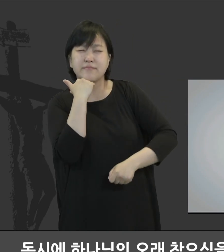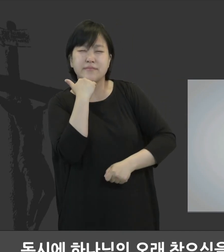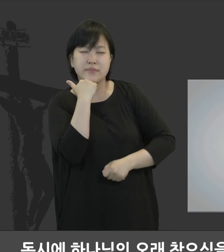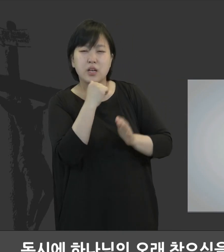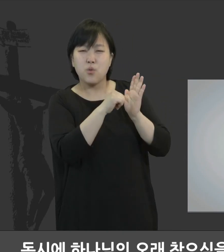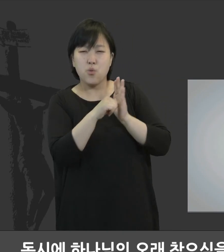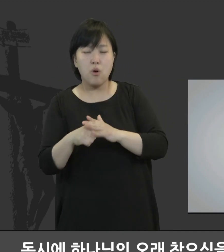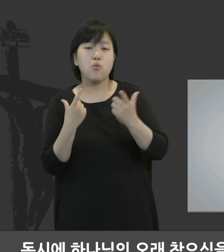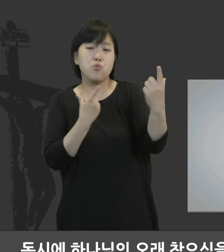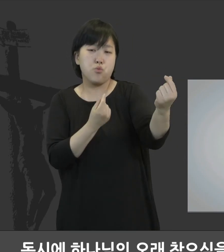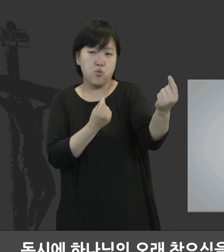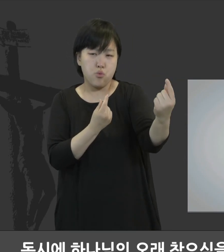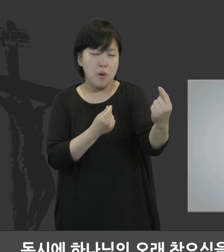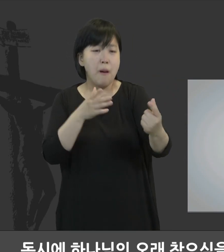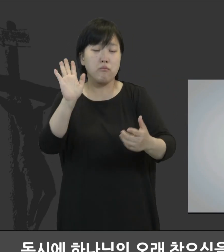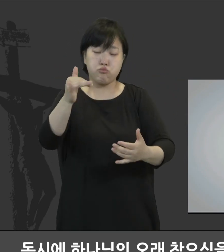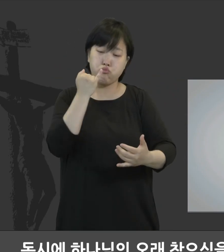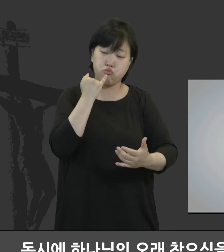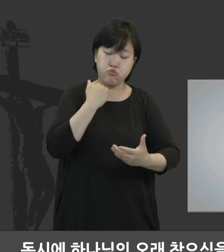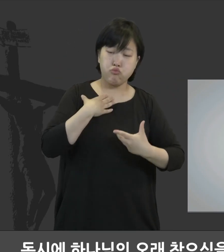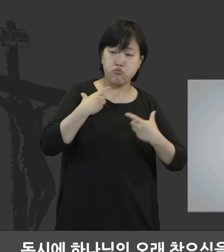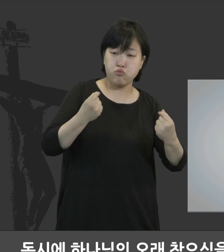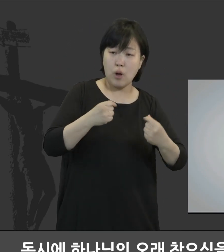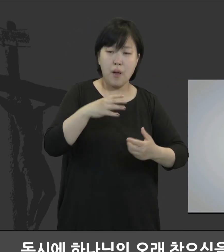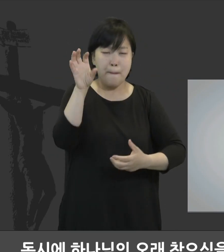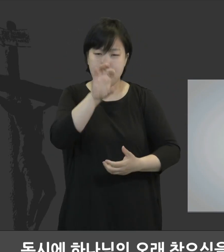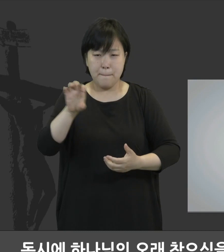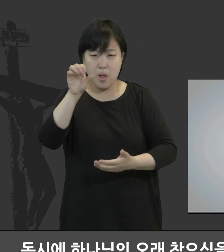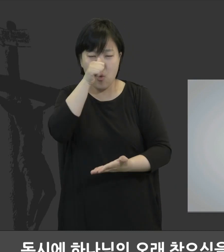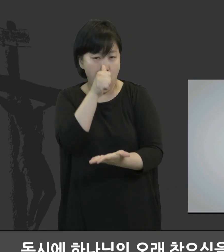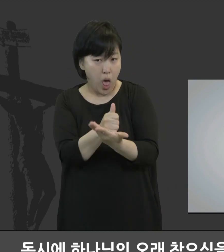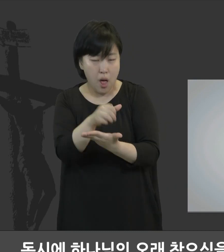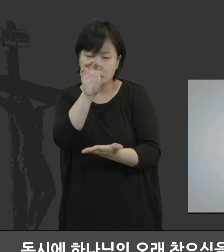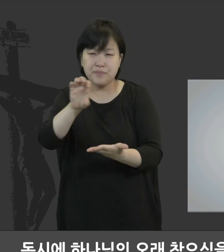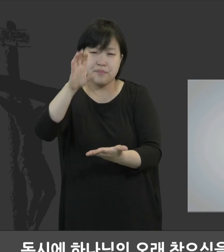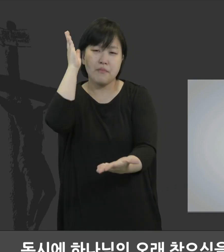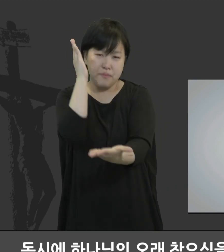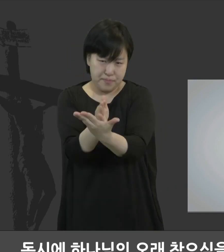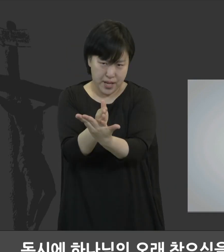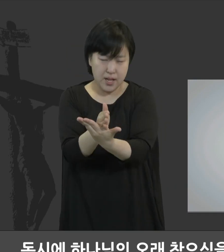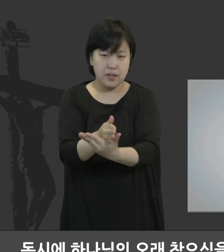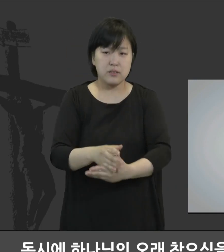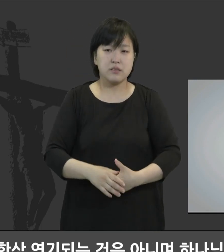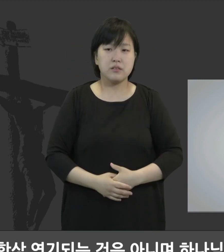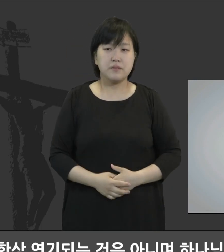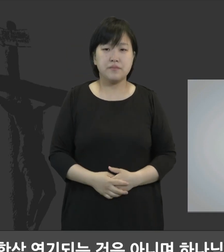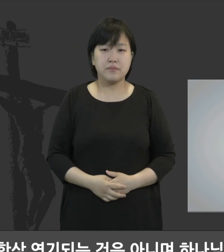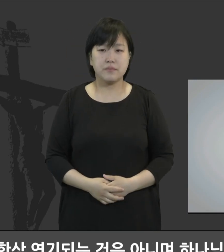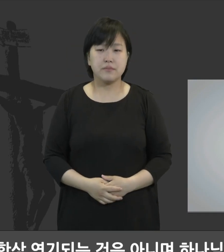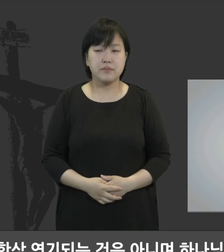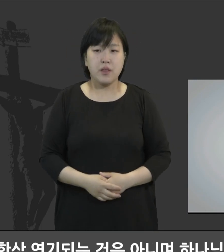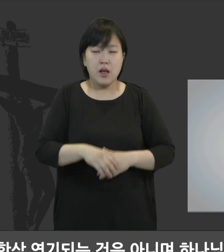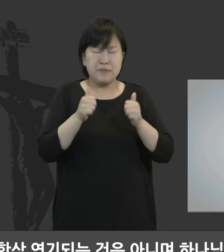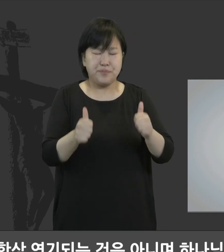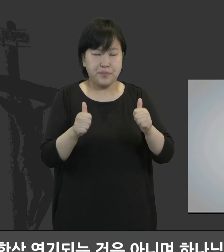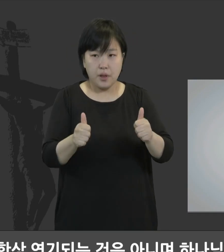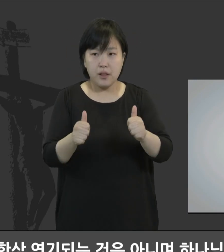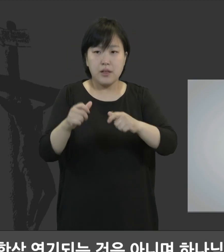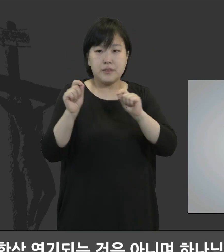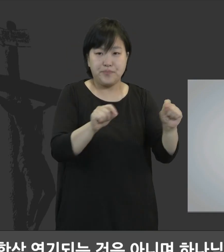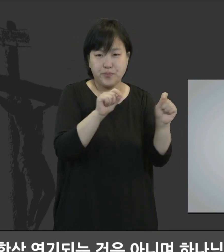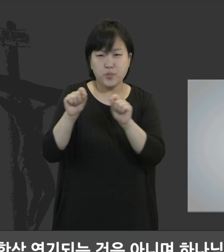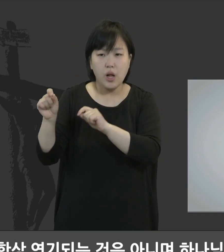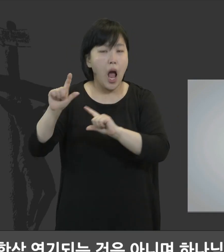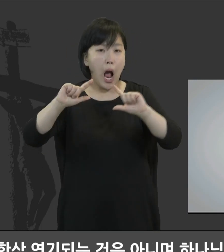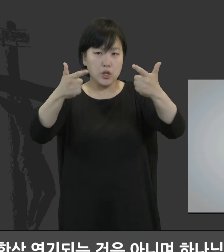것으로 계속 죄를 짓는 핑계로 삼아서는 안 된다는 점을 분명히 합니다. 심판이 항상 연기되는 것은